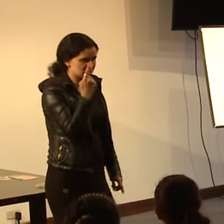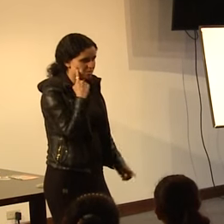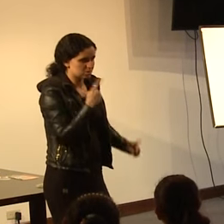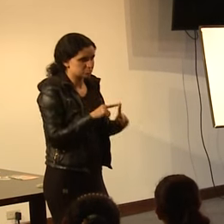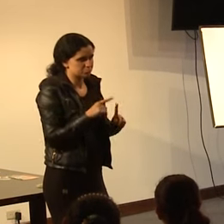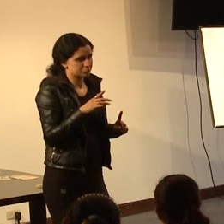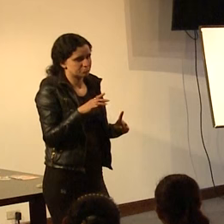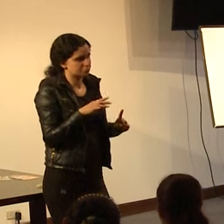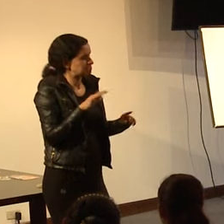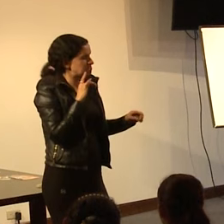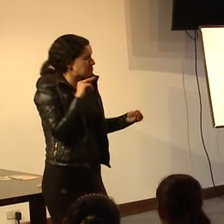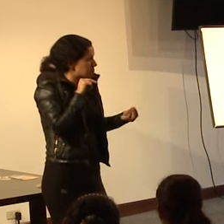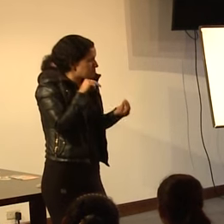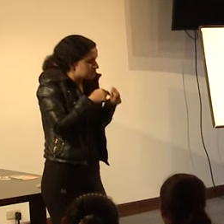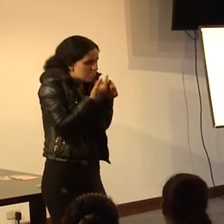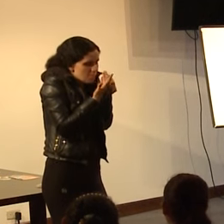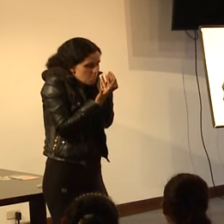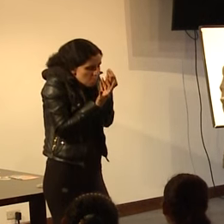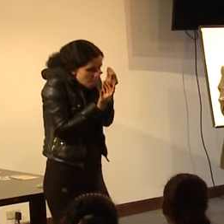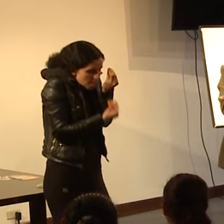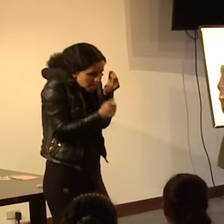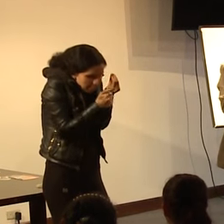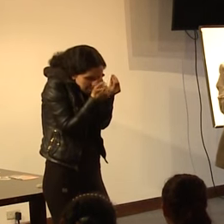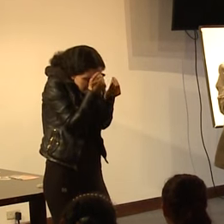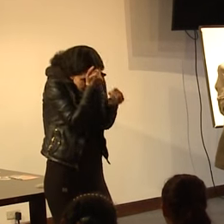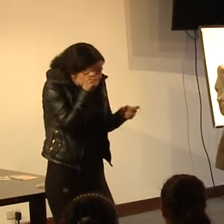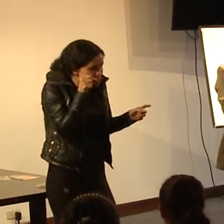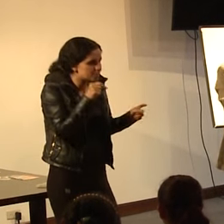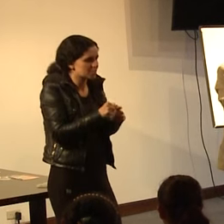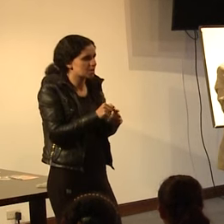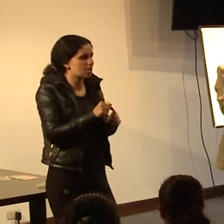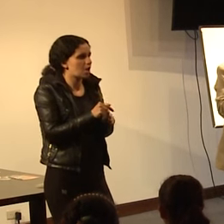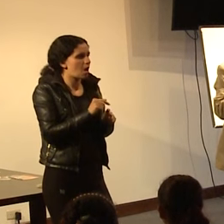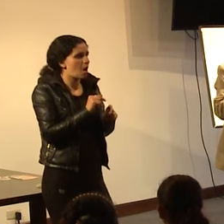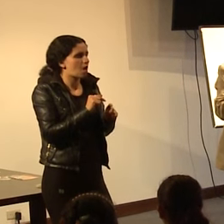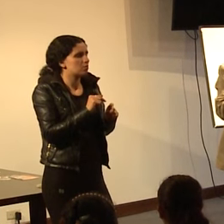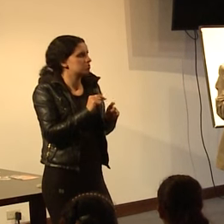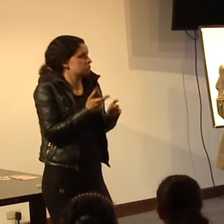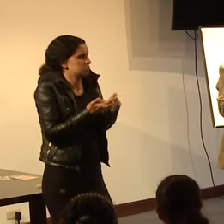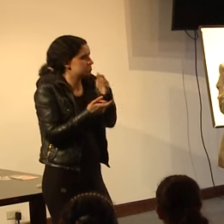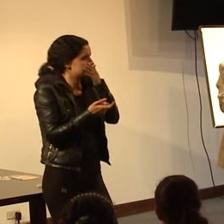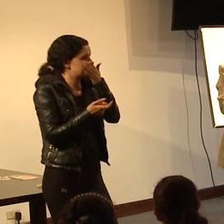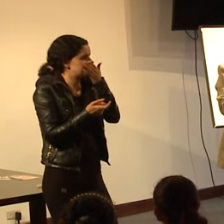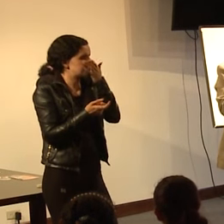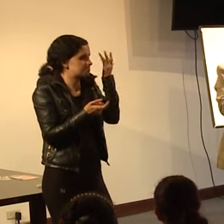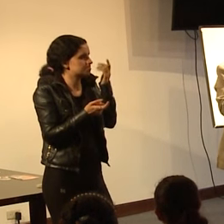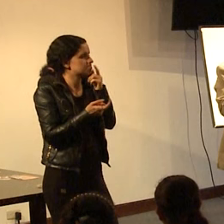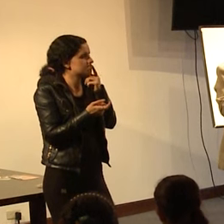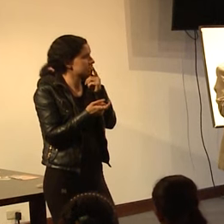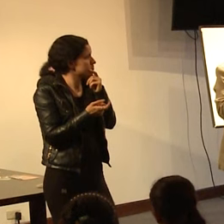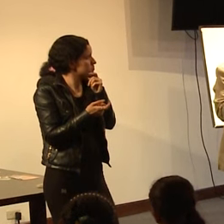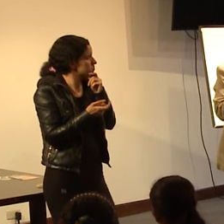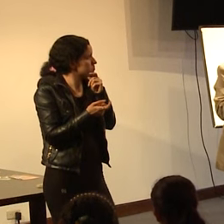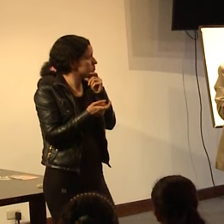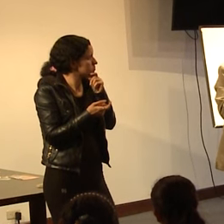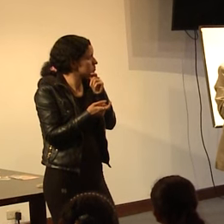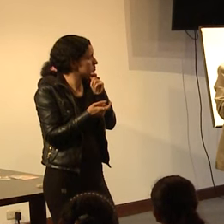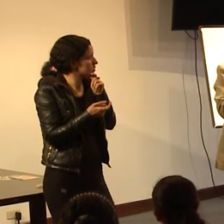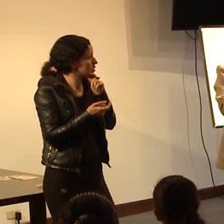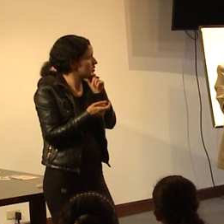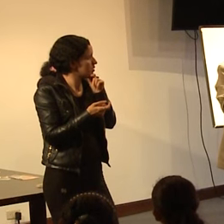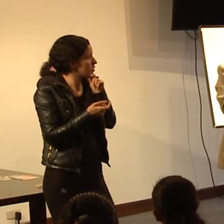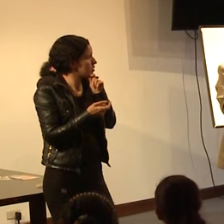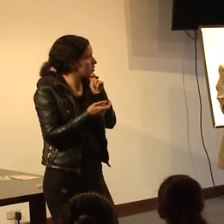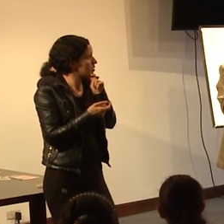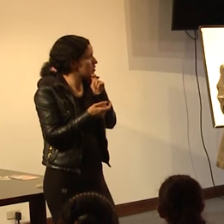para irnos un poco a la esencia del tema, no pensándolo desde que no se complementen, sino que simplemente es